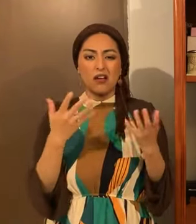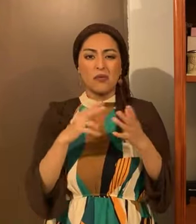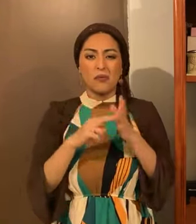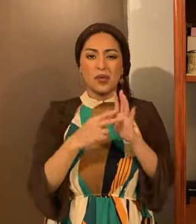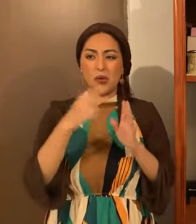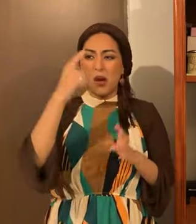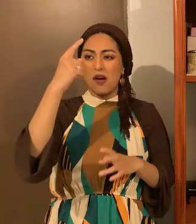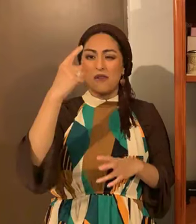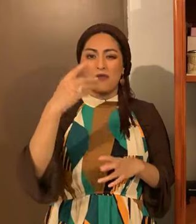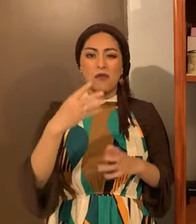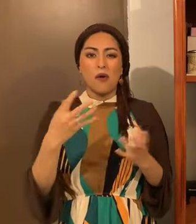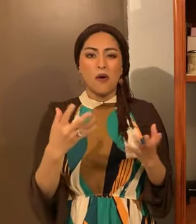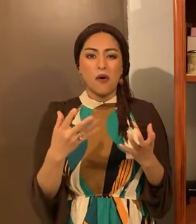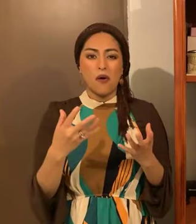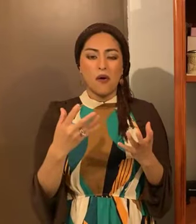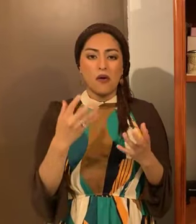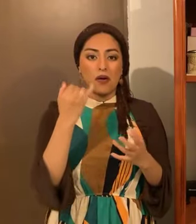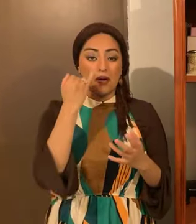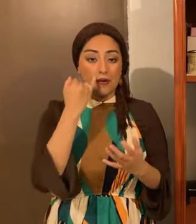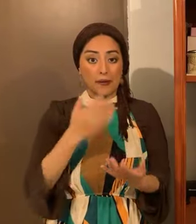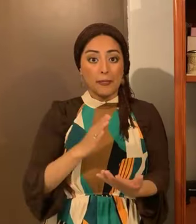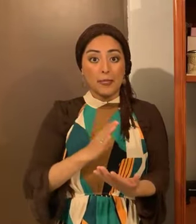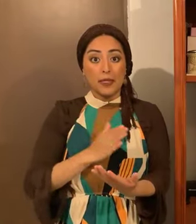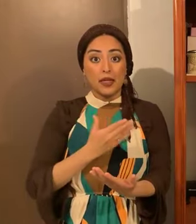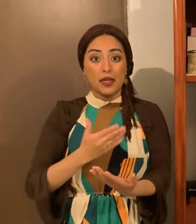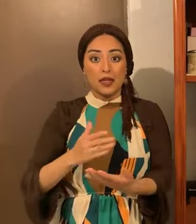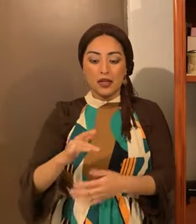tono, si entre una nota,